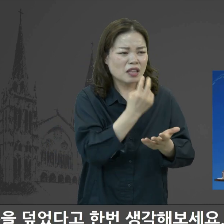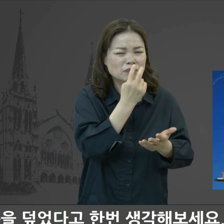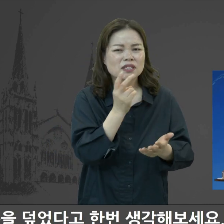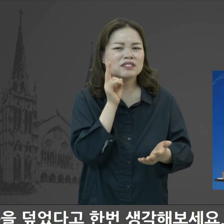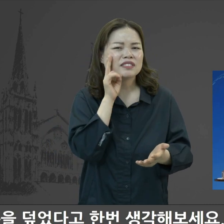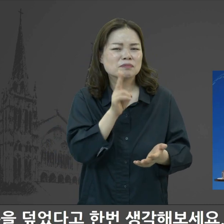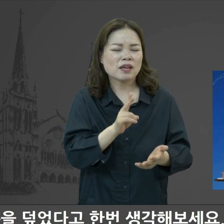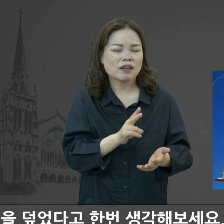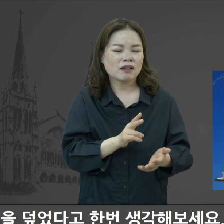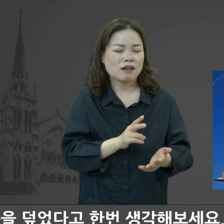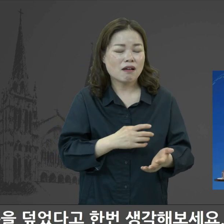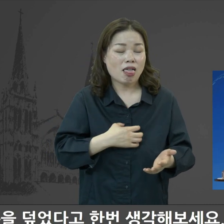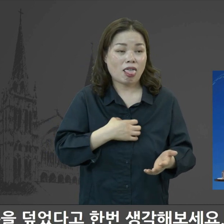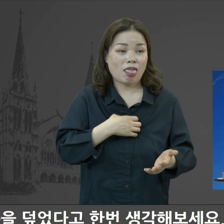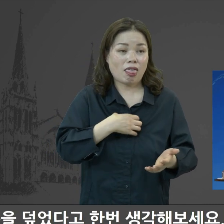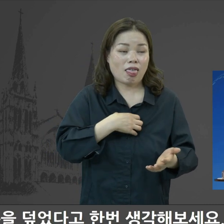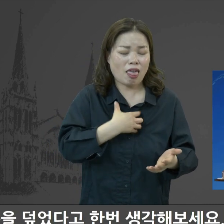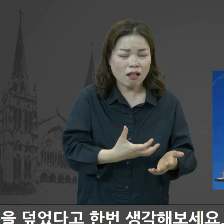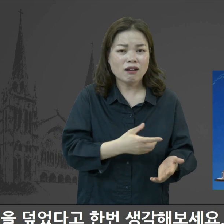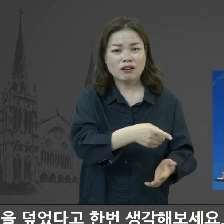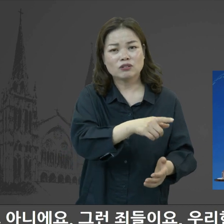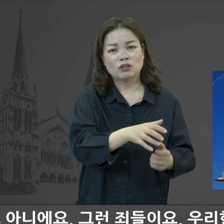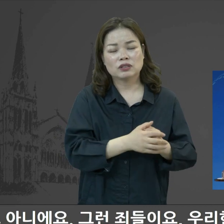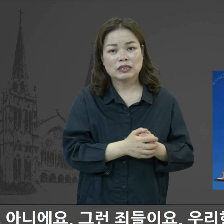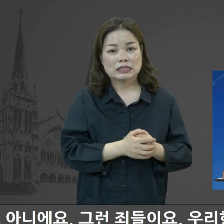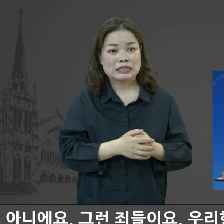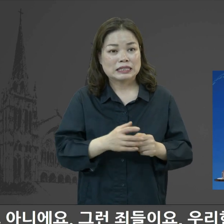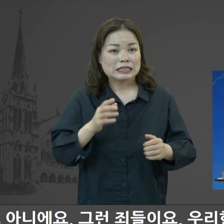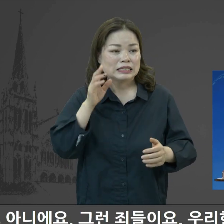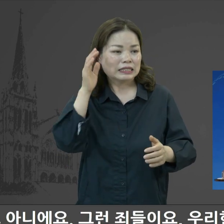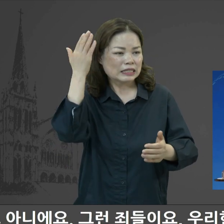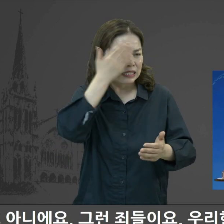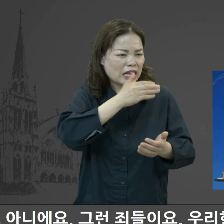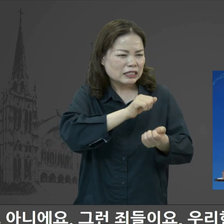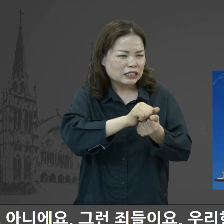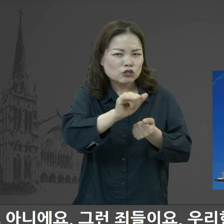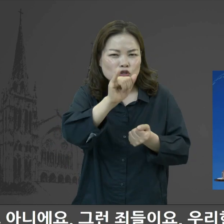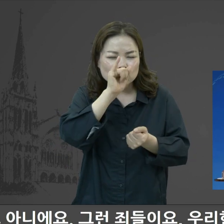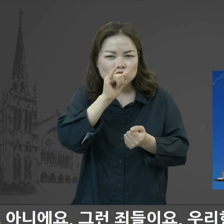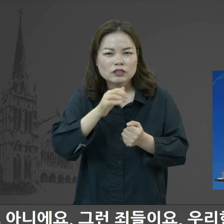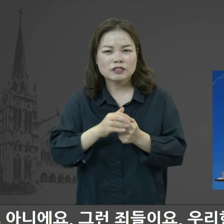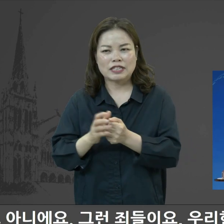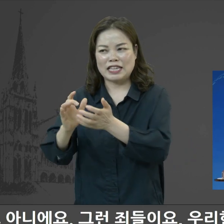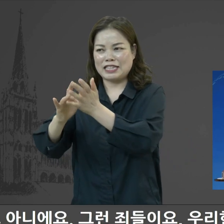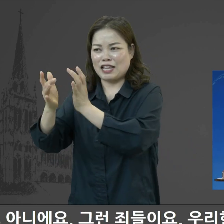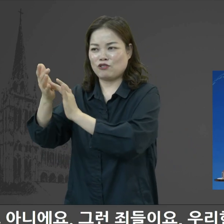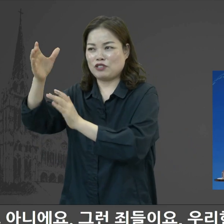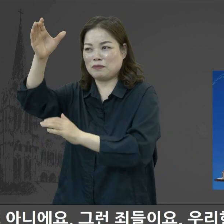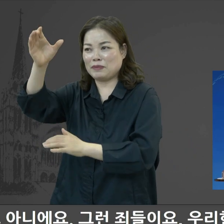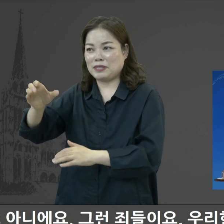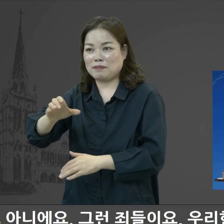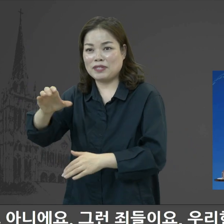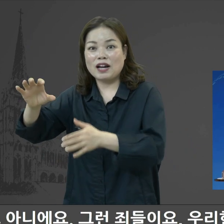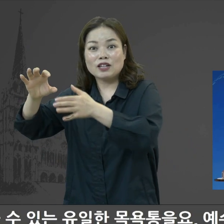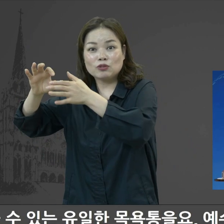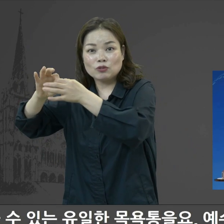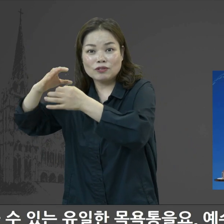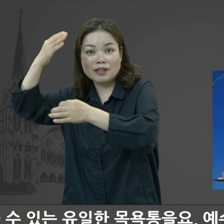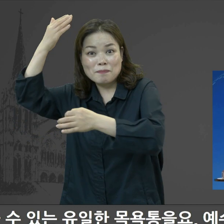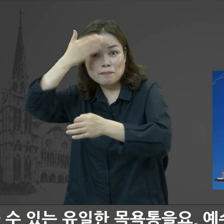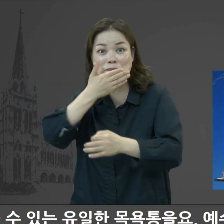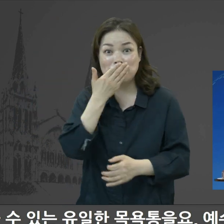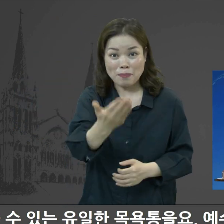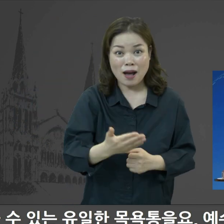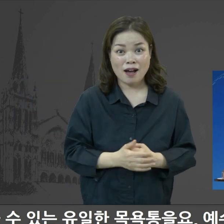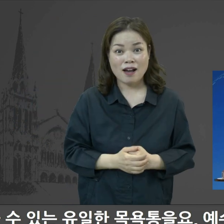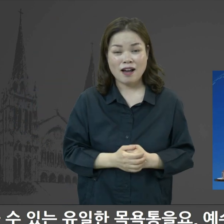우리한테 엄청나요. 그런데 그거를 씻을 수 있는 유일한 목욕통을요, 예수 그리스도의 십자가를 통해서 하나님 주신 거예요.